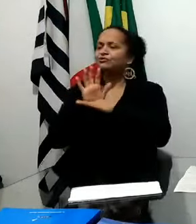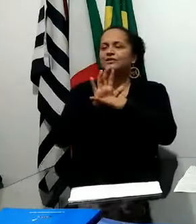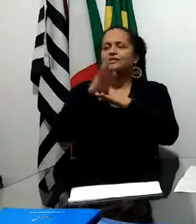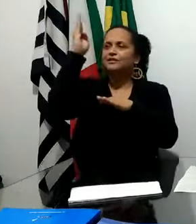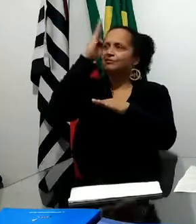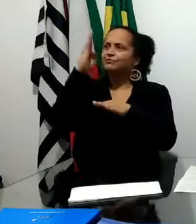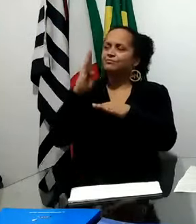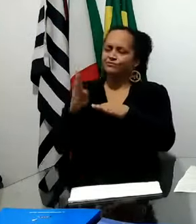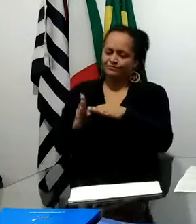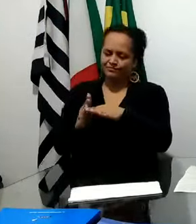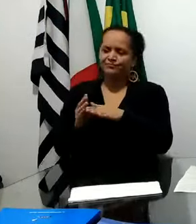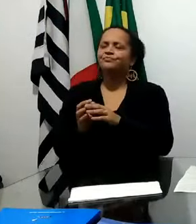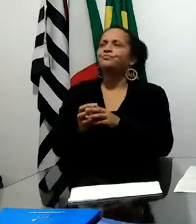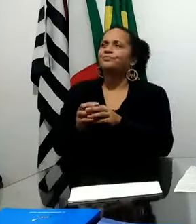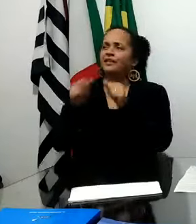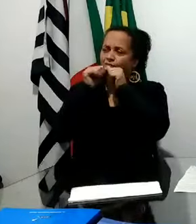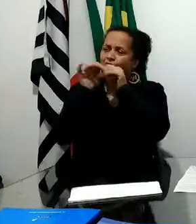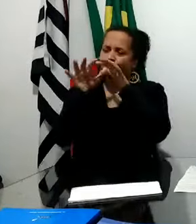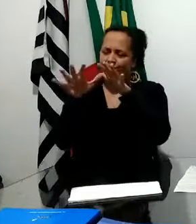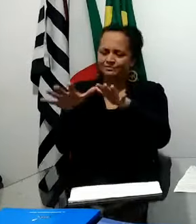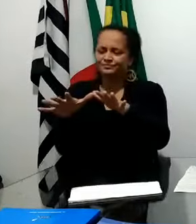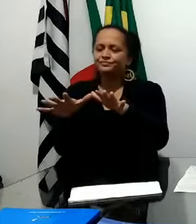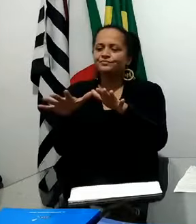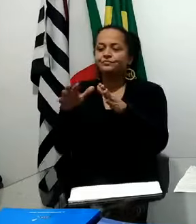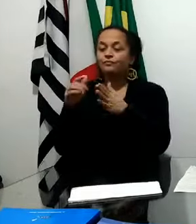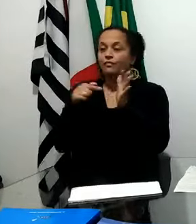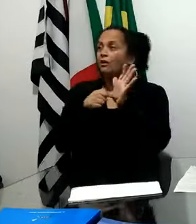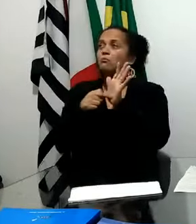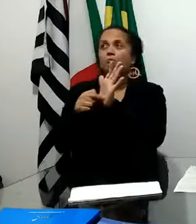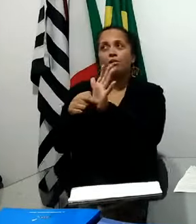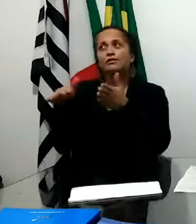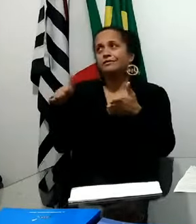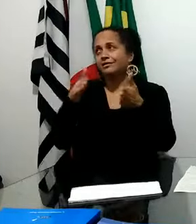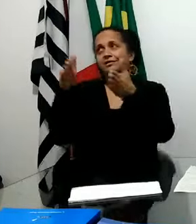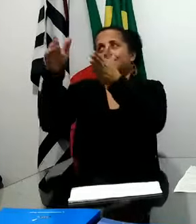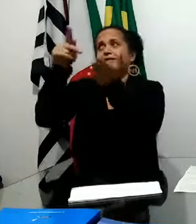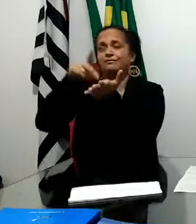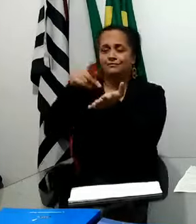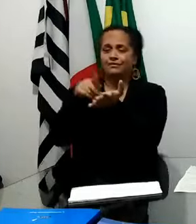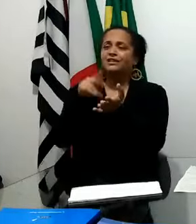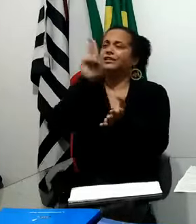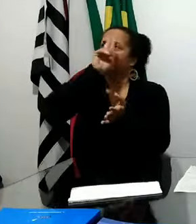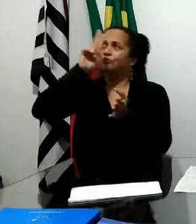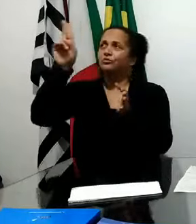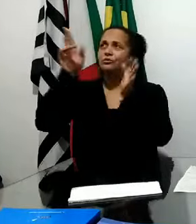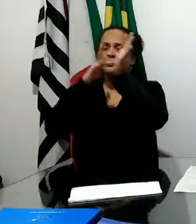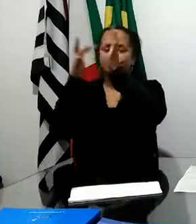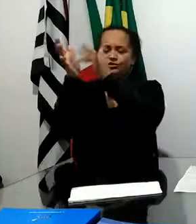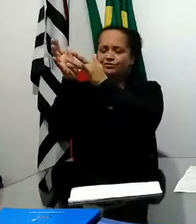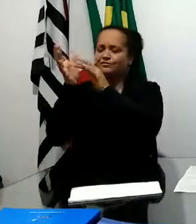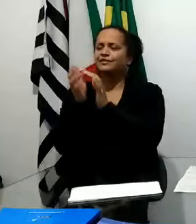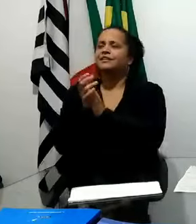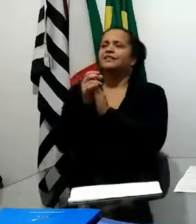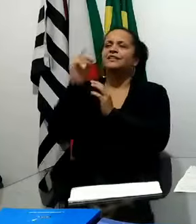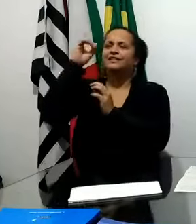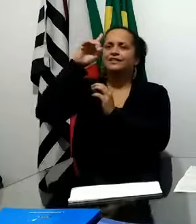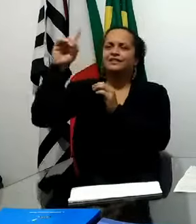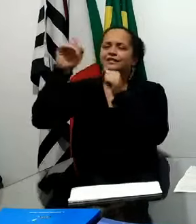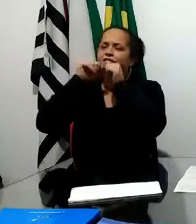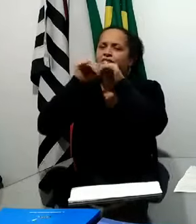sabedoria. Concede a eles direções, fala com eles, Pai, em nome de Jesus Cristo, que eles sejam cercados por homens e mulheres cheios do